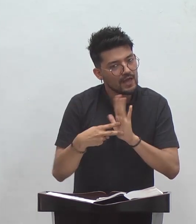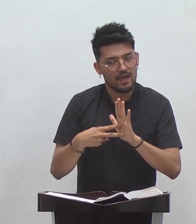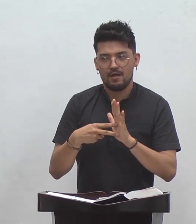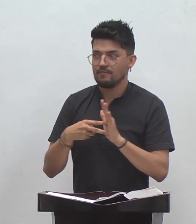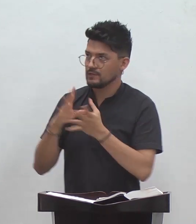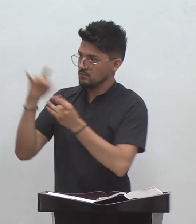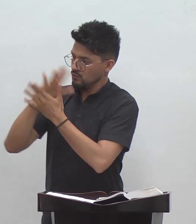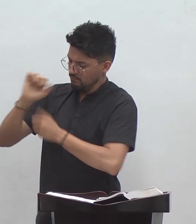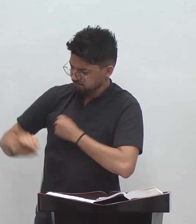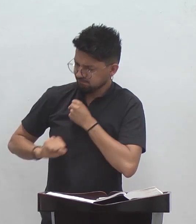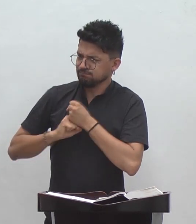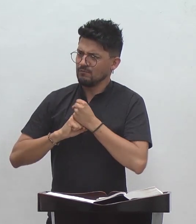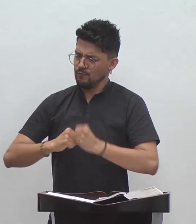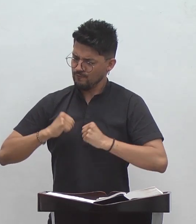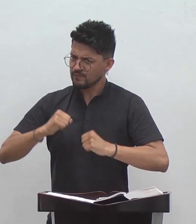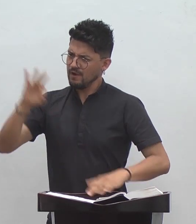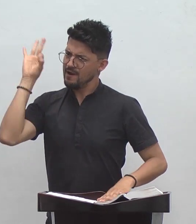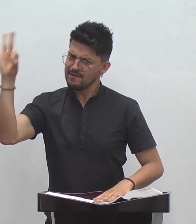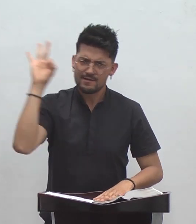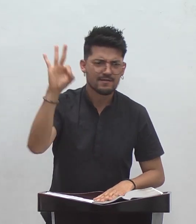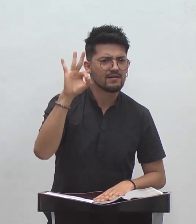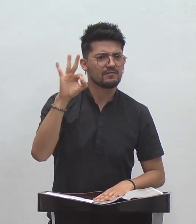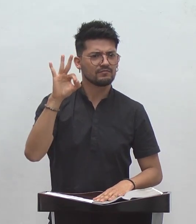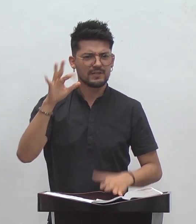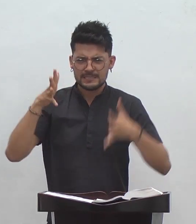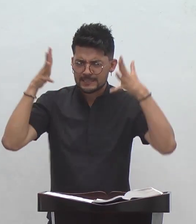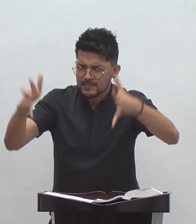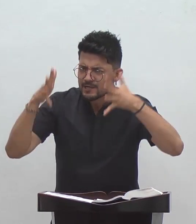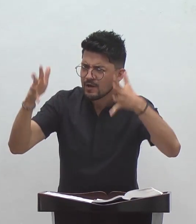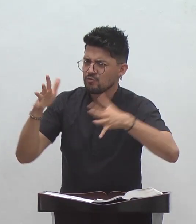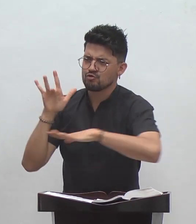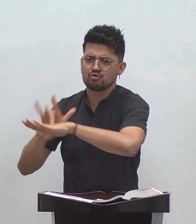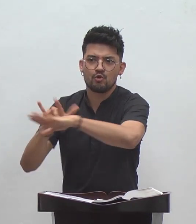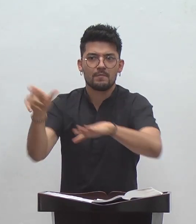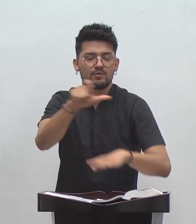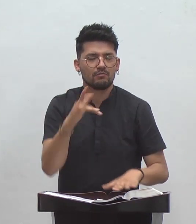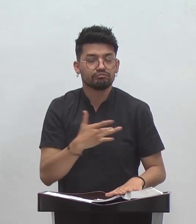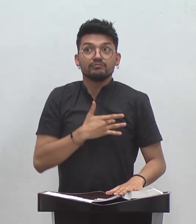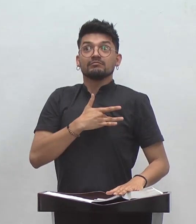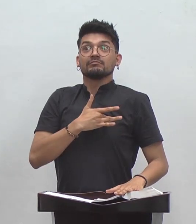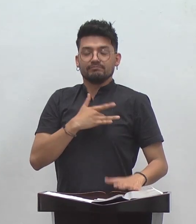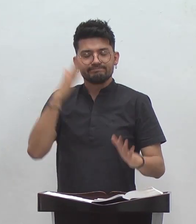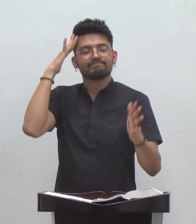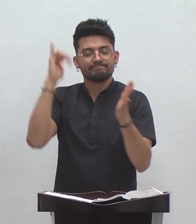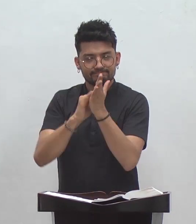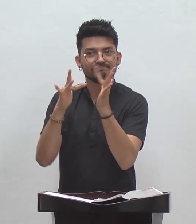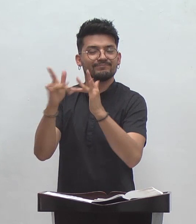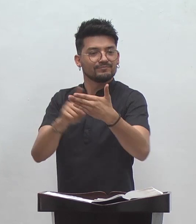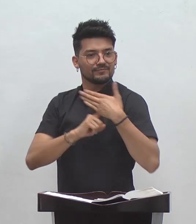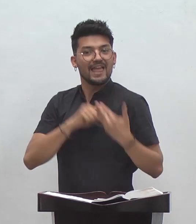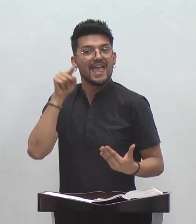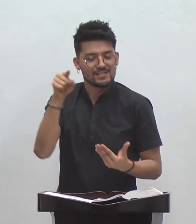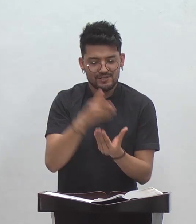Dios les da ese poder y les apoya y les guía a hacer esa gran comisión y ese trabajo.